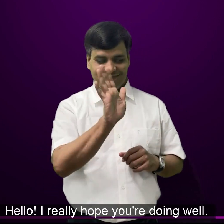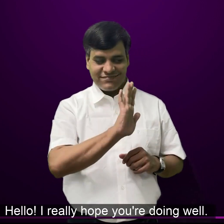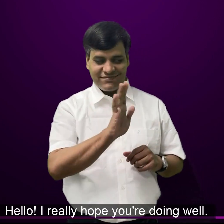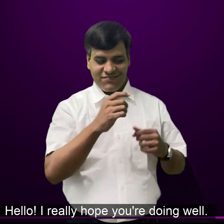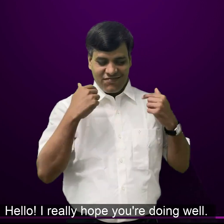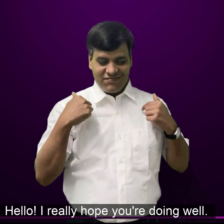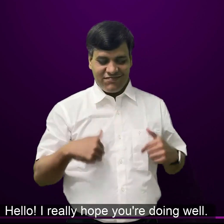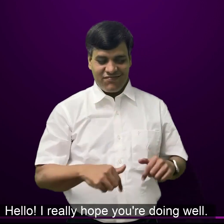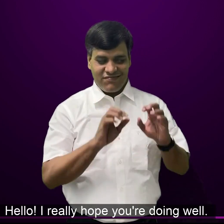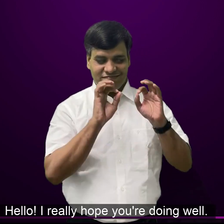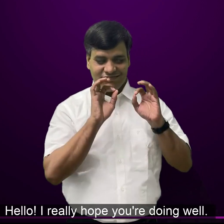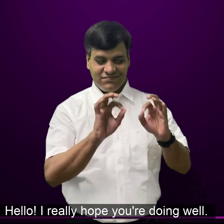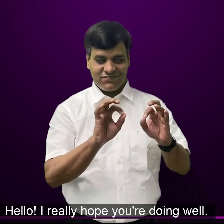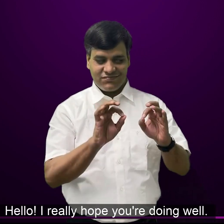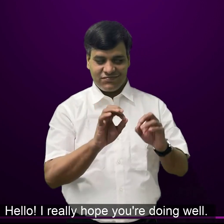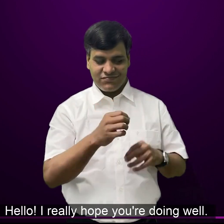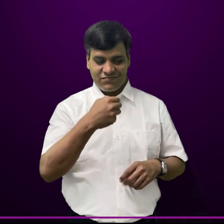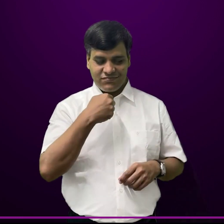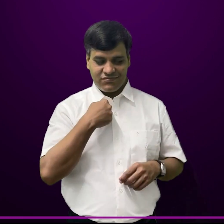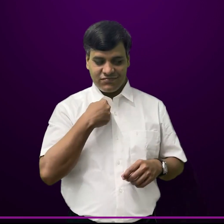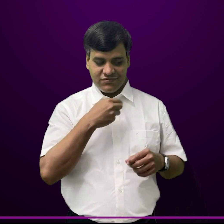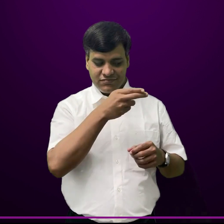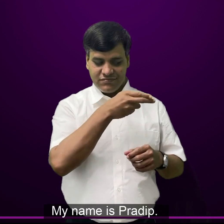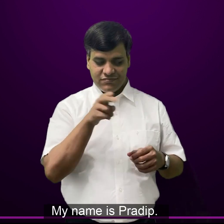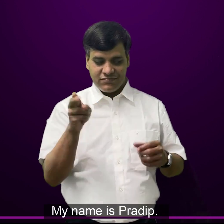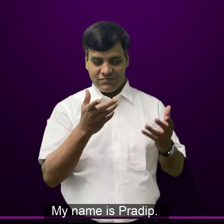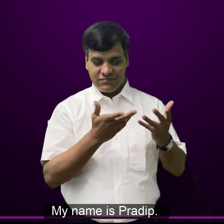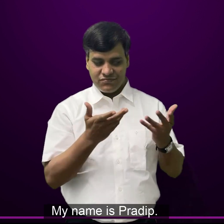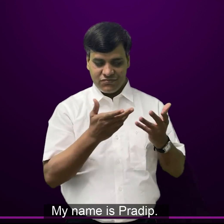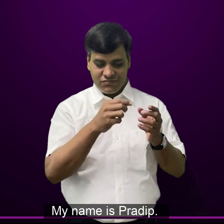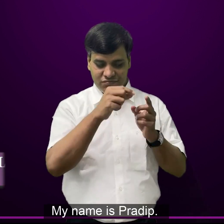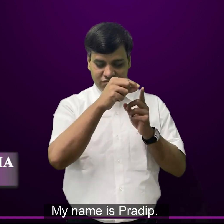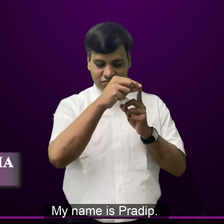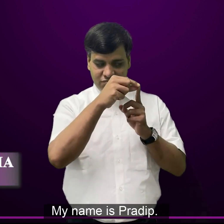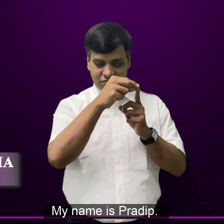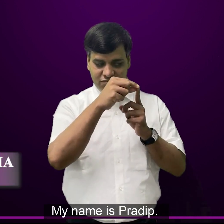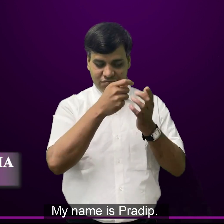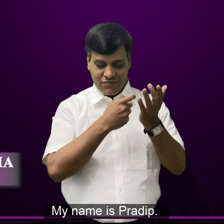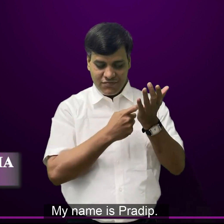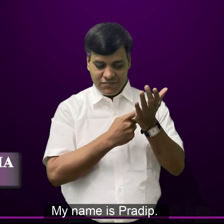हेलो। मैं आशा करता हूँ आप लोग सभी लोग बहुत अच्छे होंगे। मेरा नाम